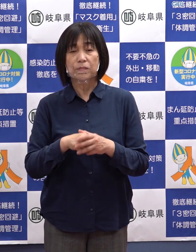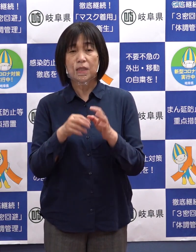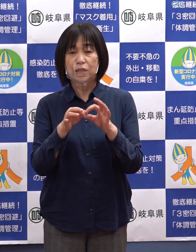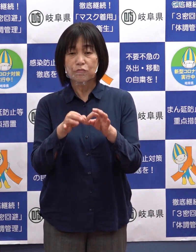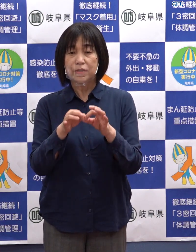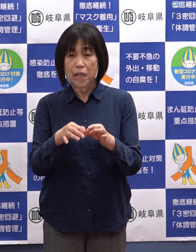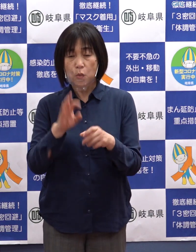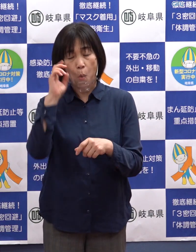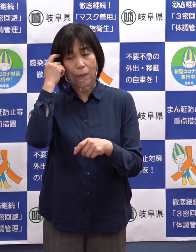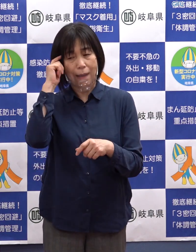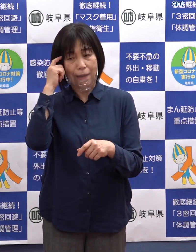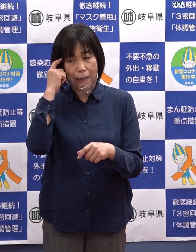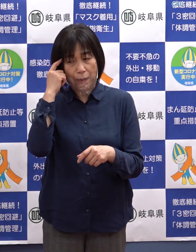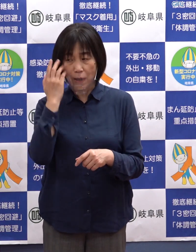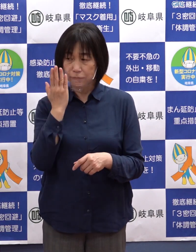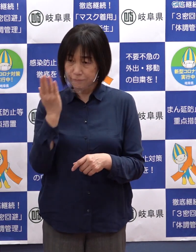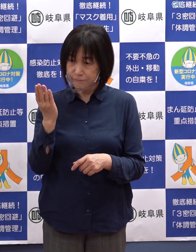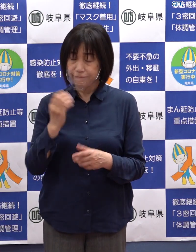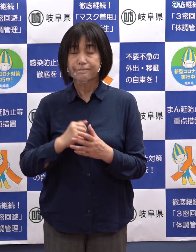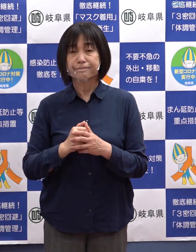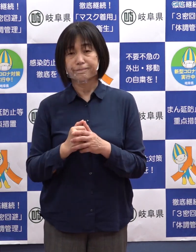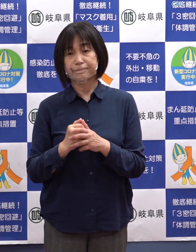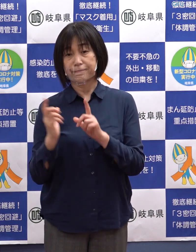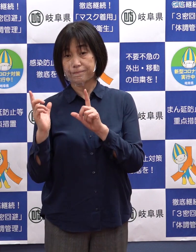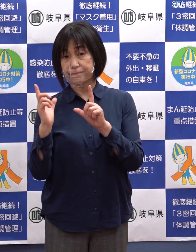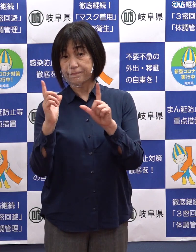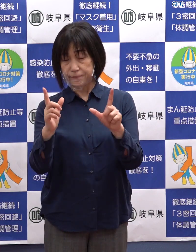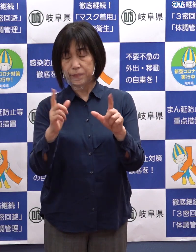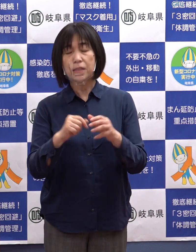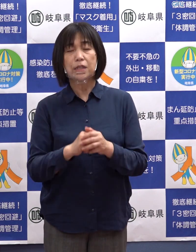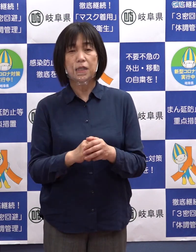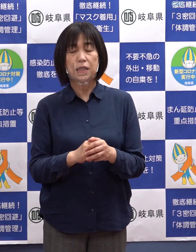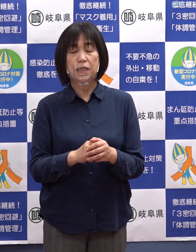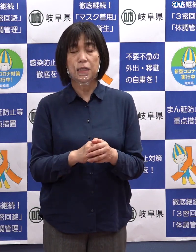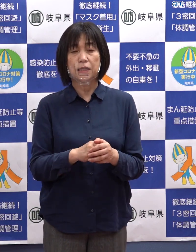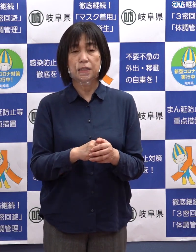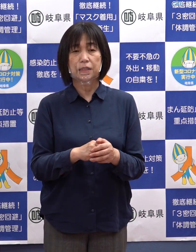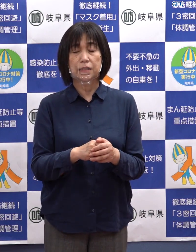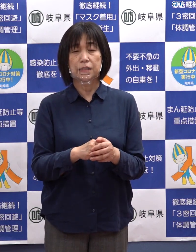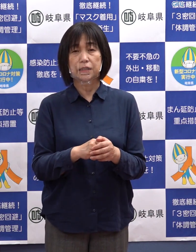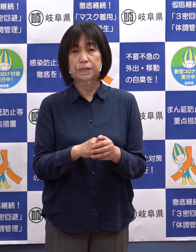っと考えを教えてください。 そうですね、まあ、それぞれの、まあ、